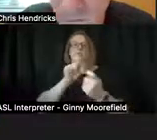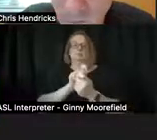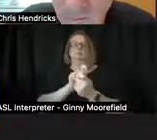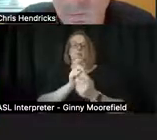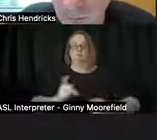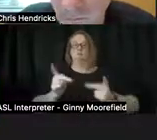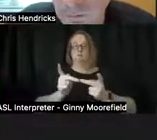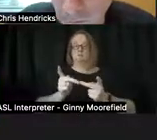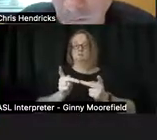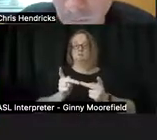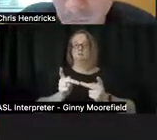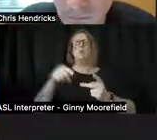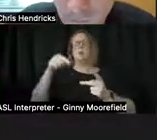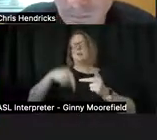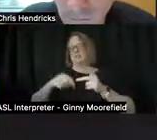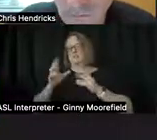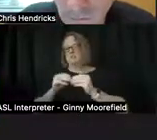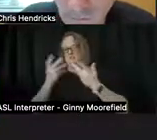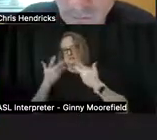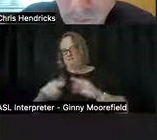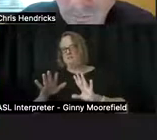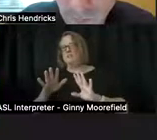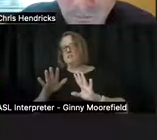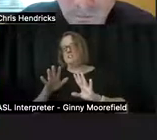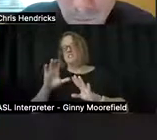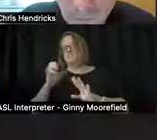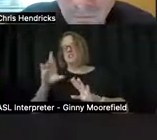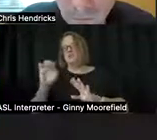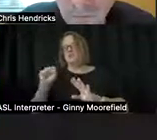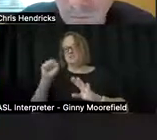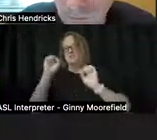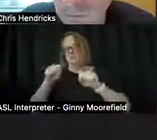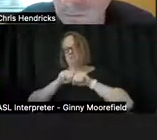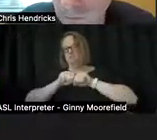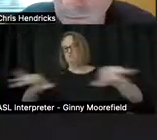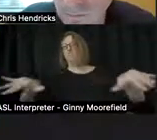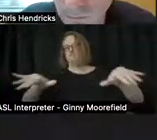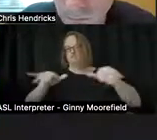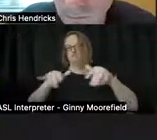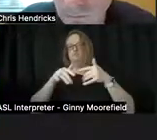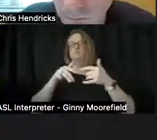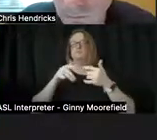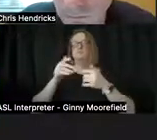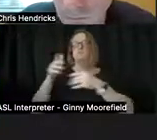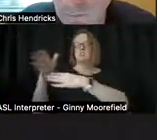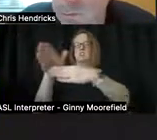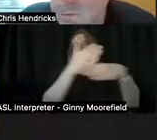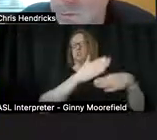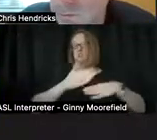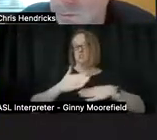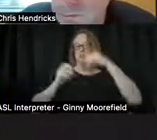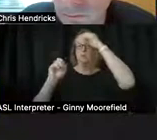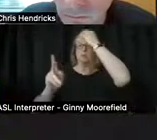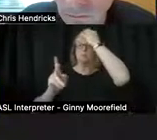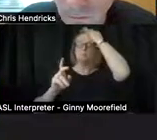busquen el lugar donde tienen que ir a votar Entonces al final de esta conversación vamos a ver dónde cada uno tiene que